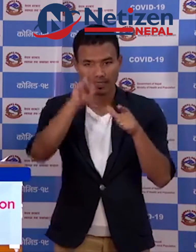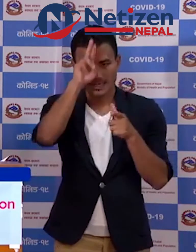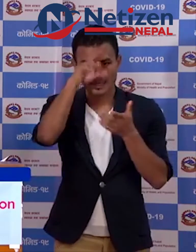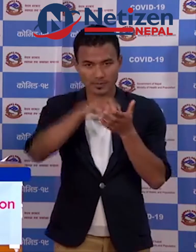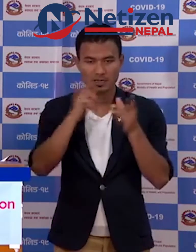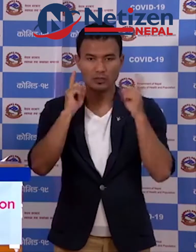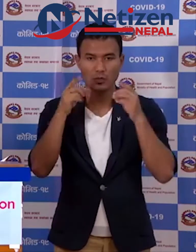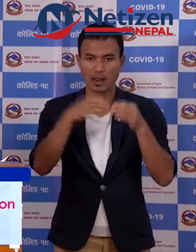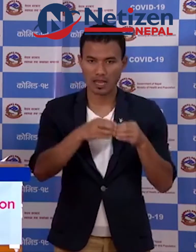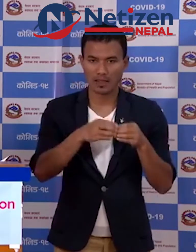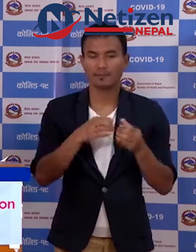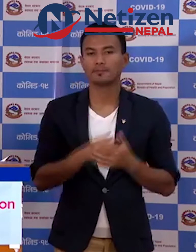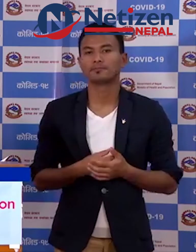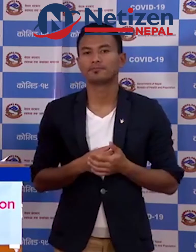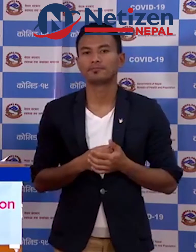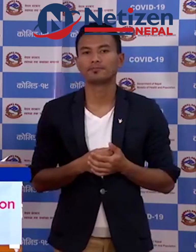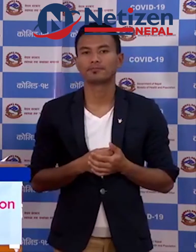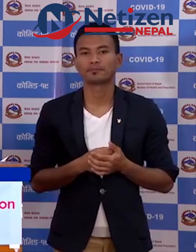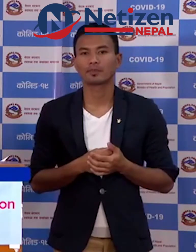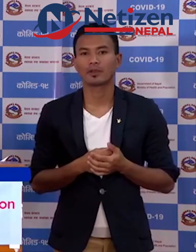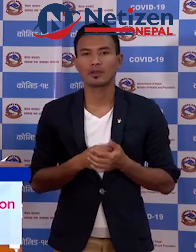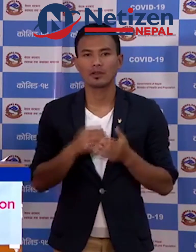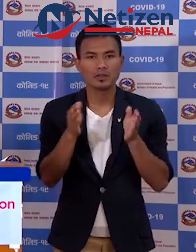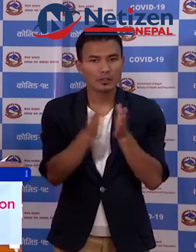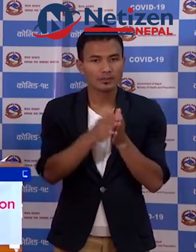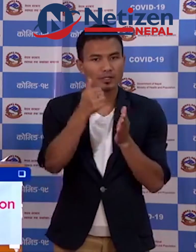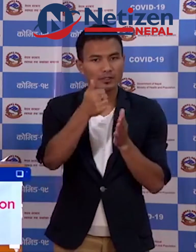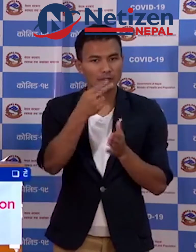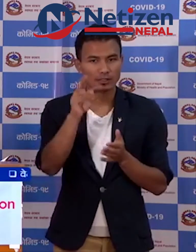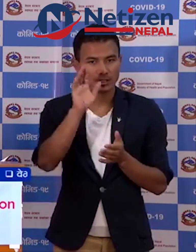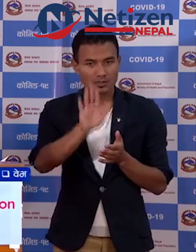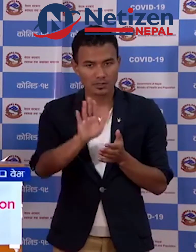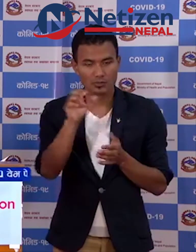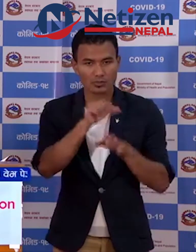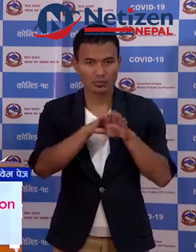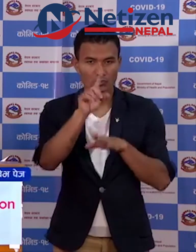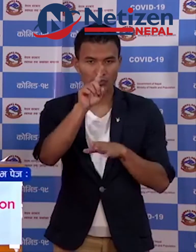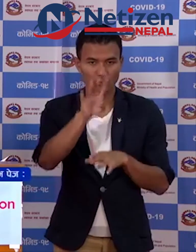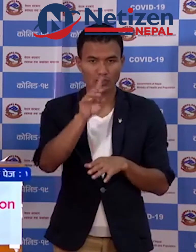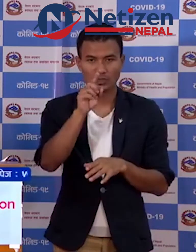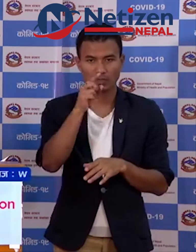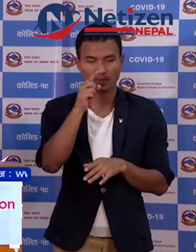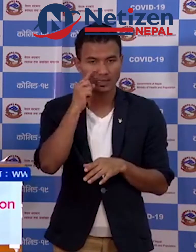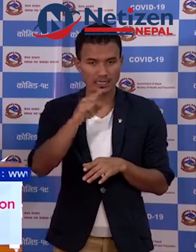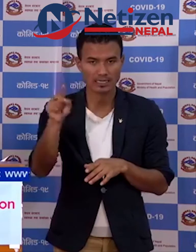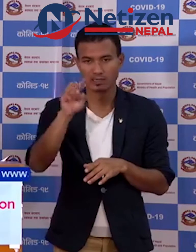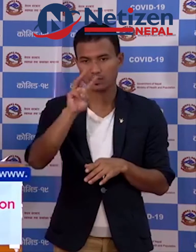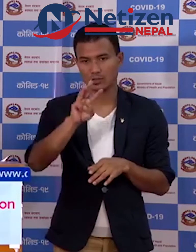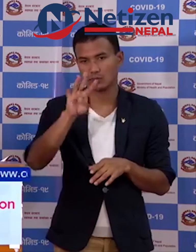राजविराज नगरपालिका को जम्मा 6 जना हुनुहुन्छ, उहाँहरू 14-20